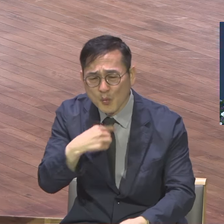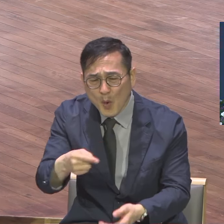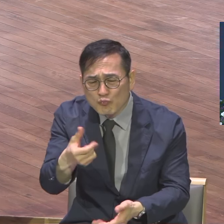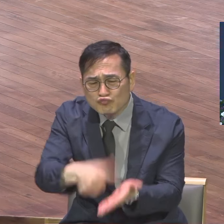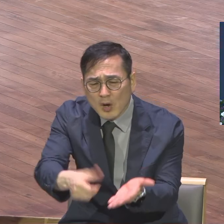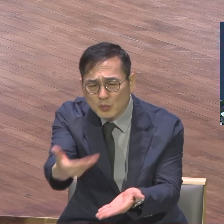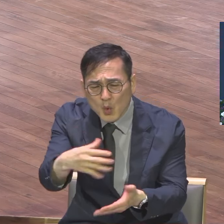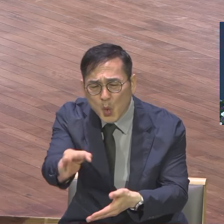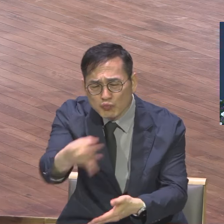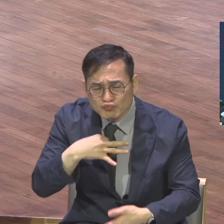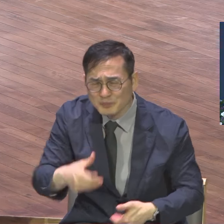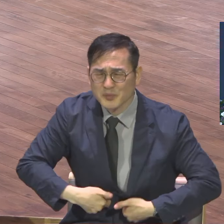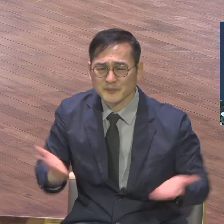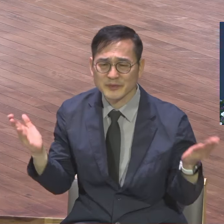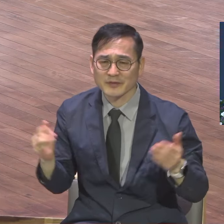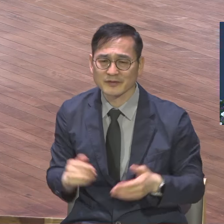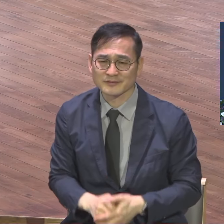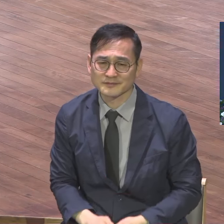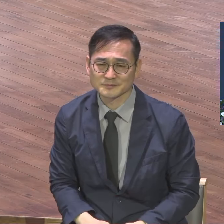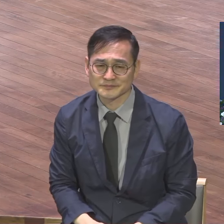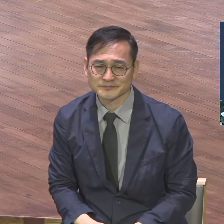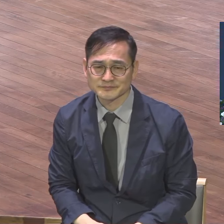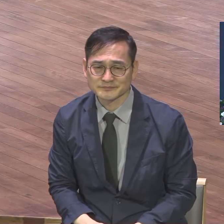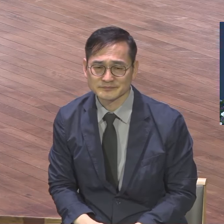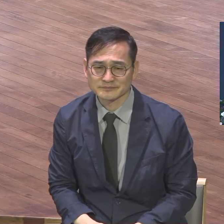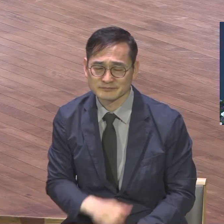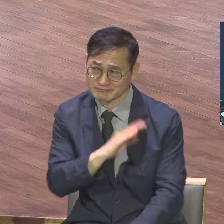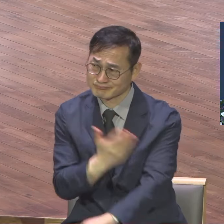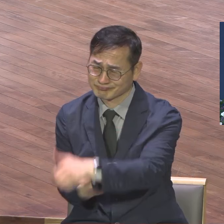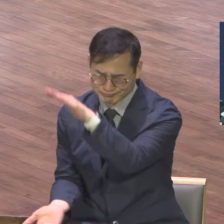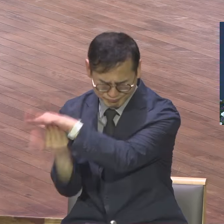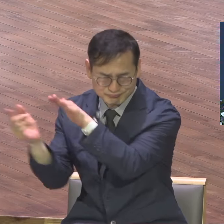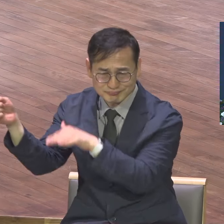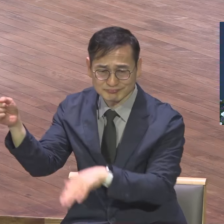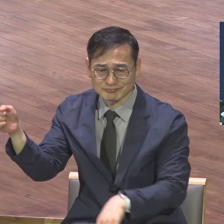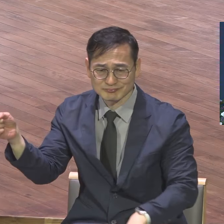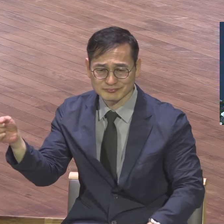영접하고 기도 따라서 끝난 거예요. 오늘 예수 믿으면 구원 받았어요.